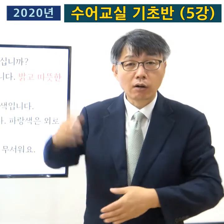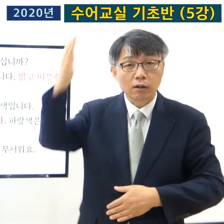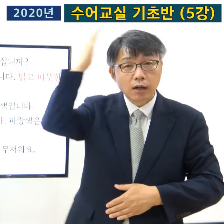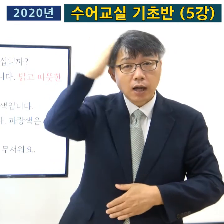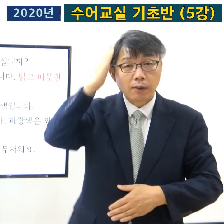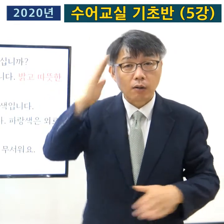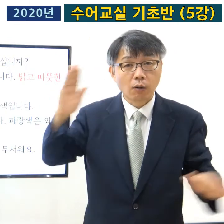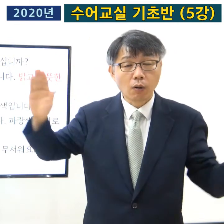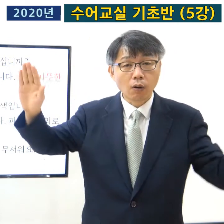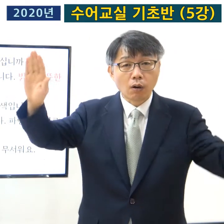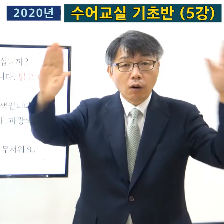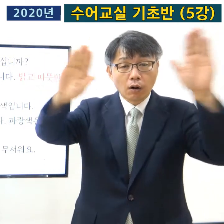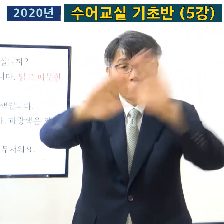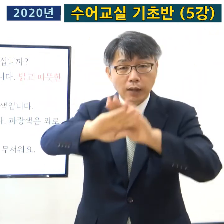뭐예요? 까맣고 어둡다.